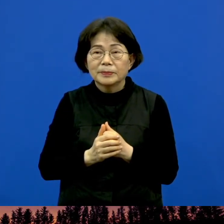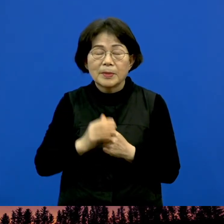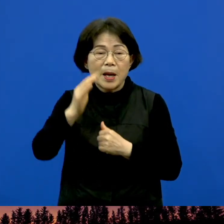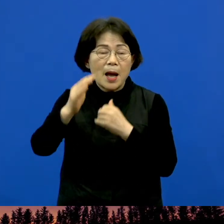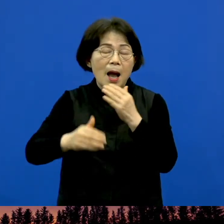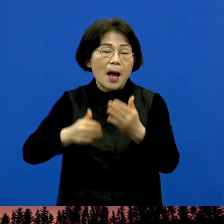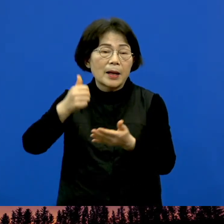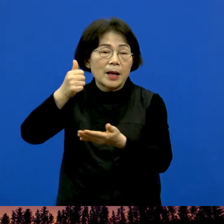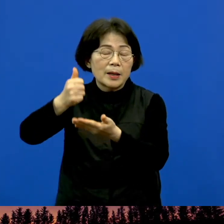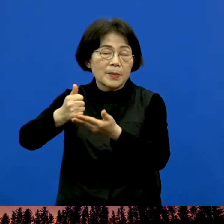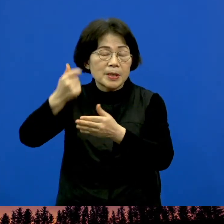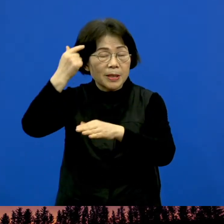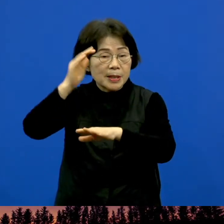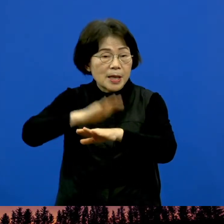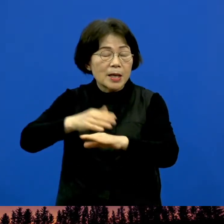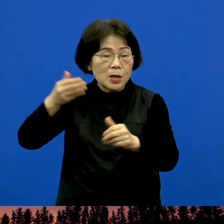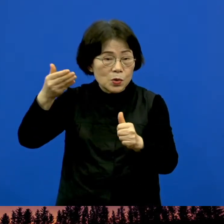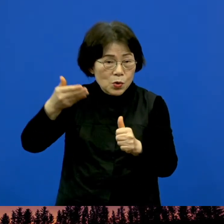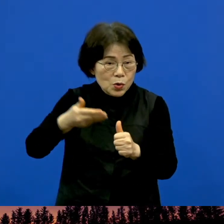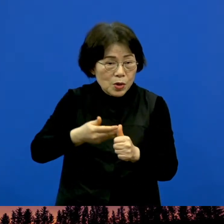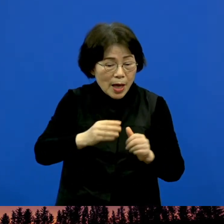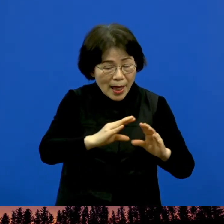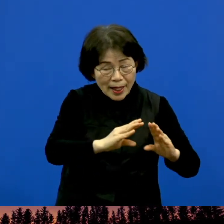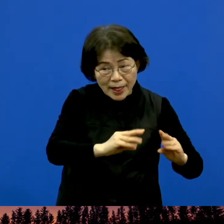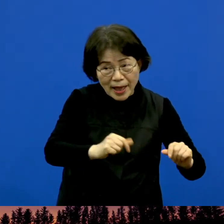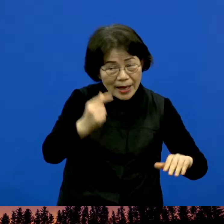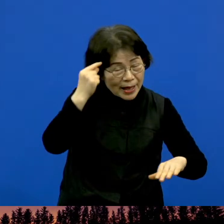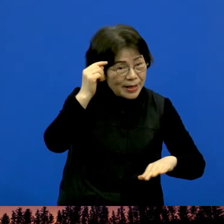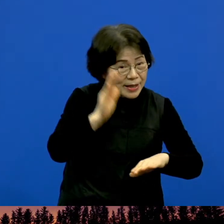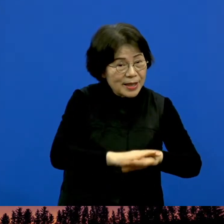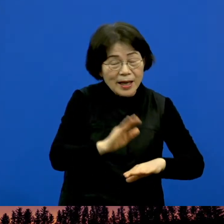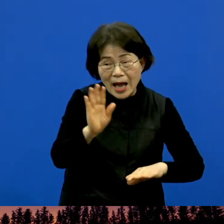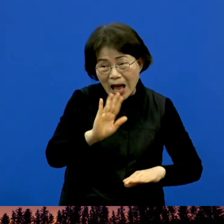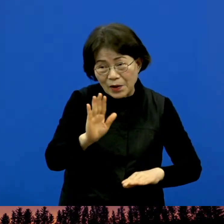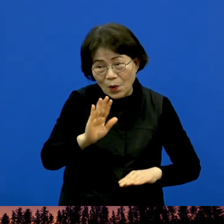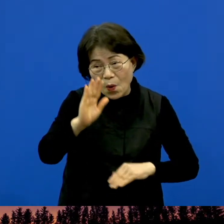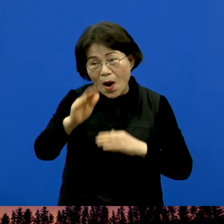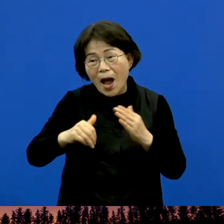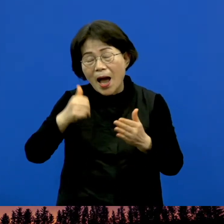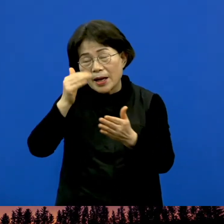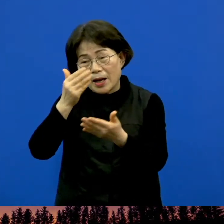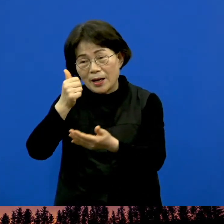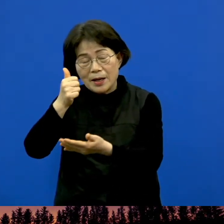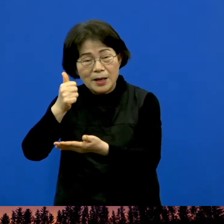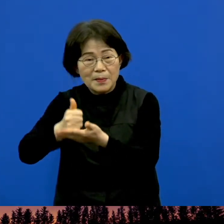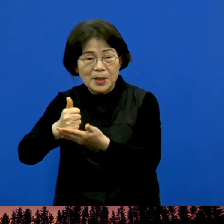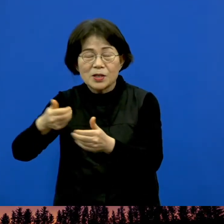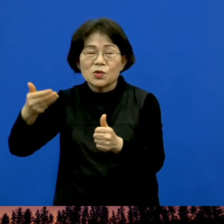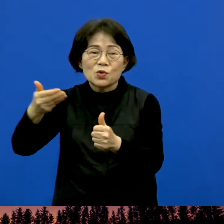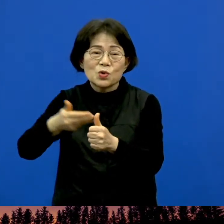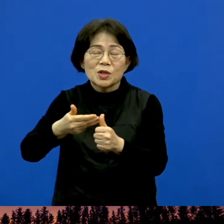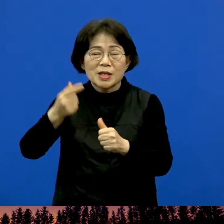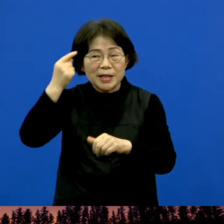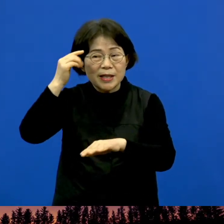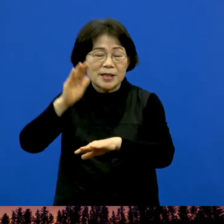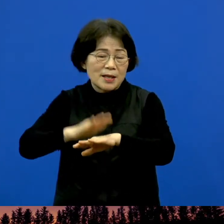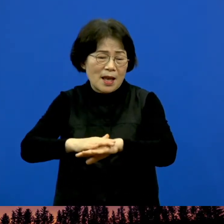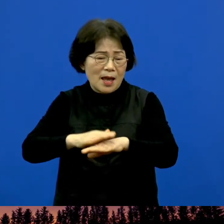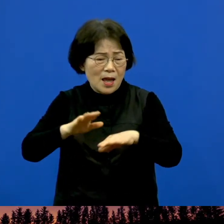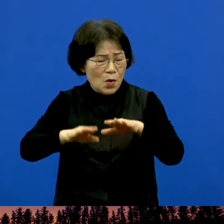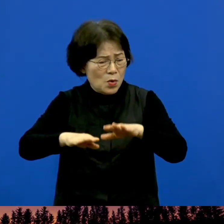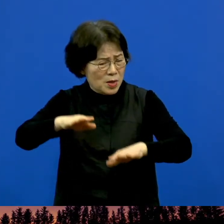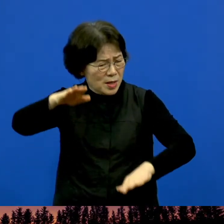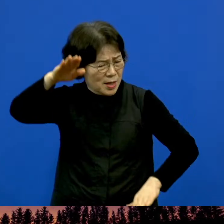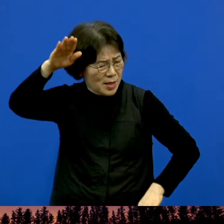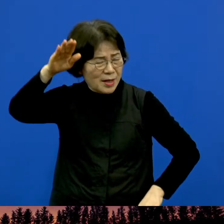하나님이 지혜를 주시는데 그 지혜는 땅의 지혜가 아니라 위에서 주는 하늘의 지혜잖아요. 근데 하늘의 지혜하고 땅의 지혜하고 뭐 게임이 되나요?